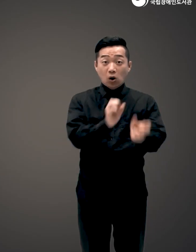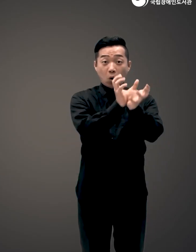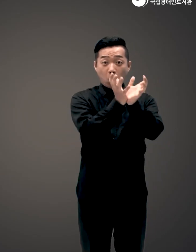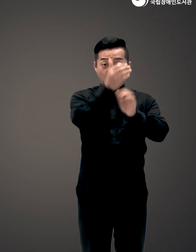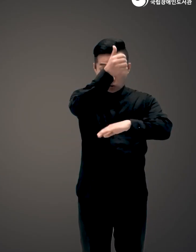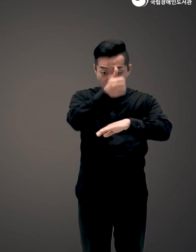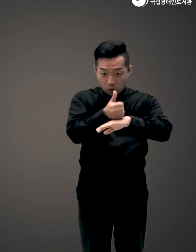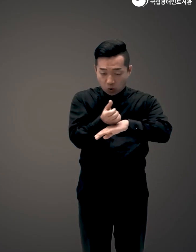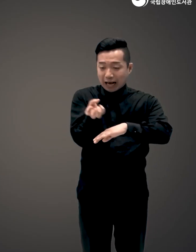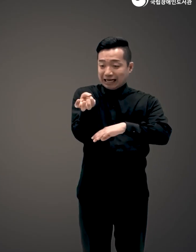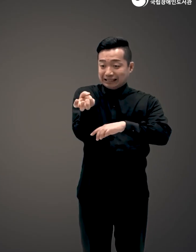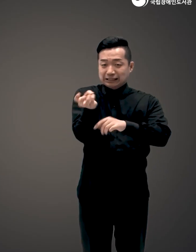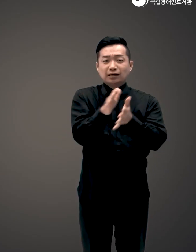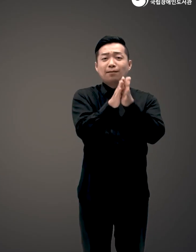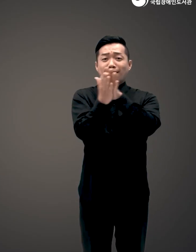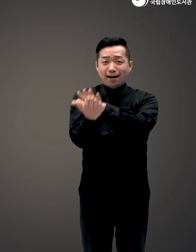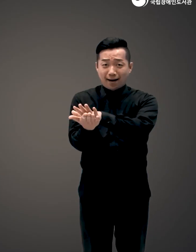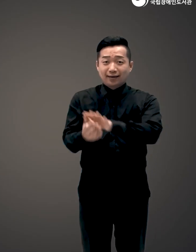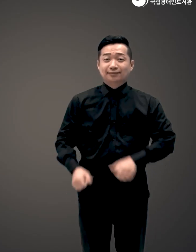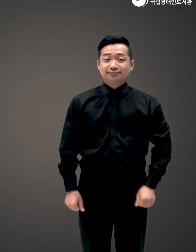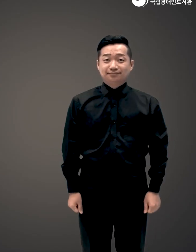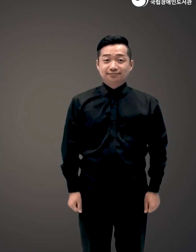꽃은 씨가 되었어.